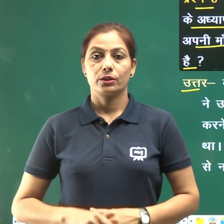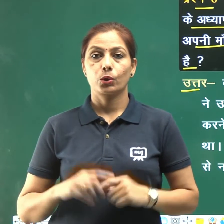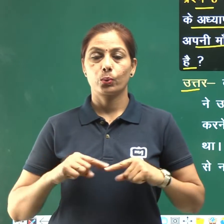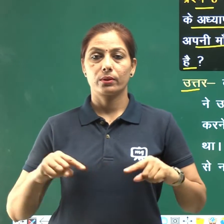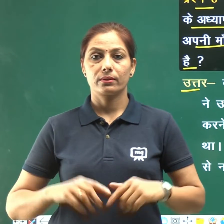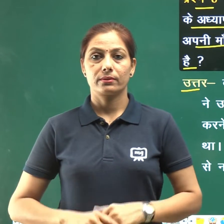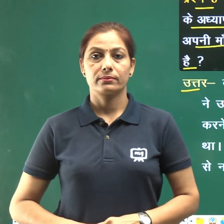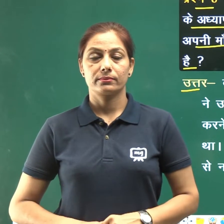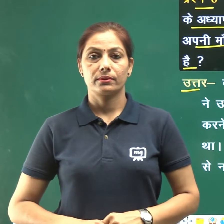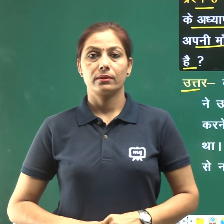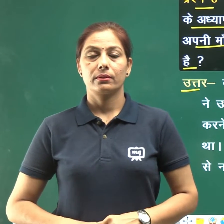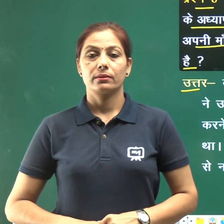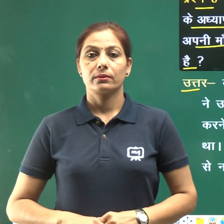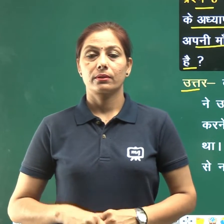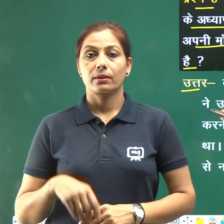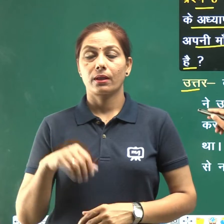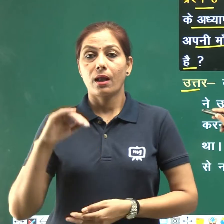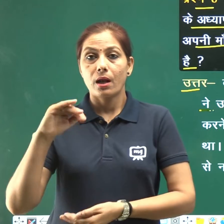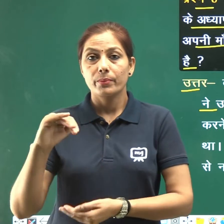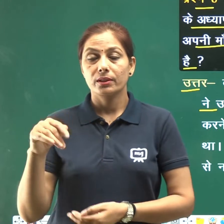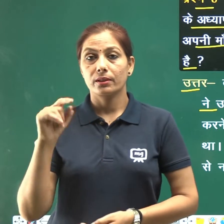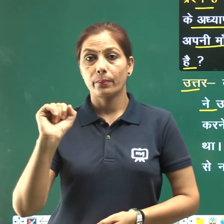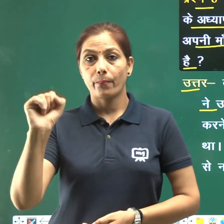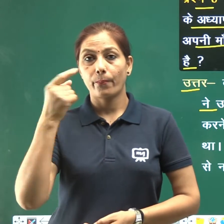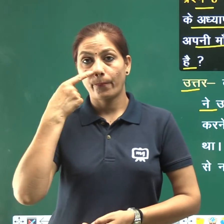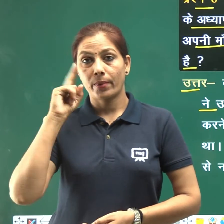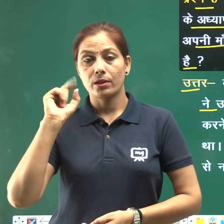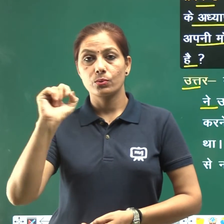क्योंकि अमित की मां ने उसे